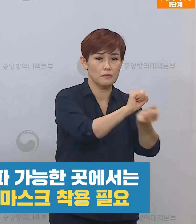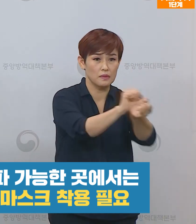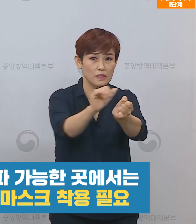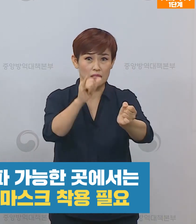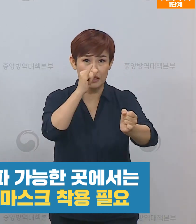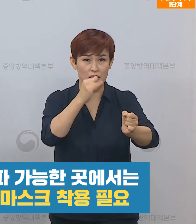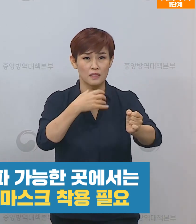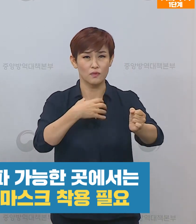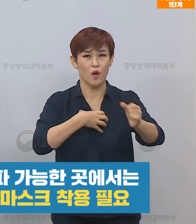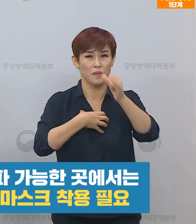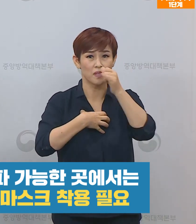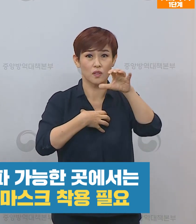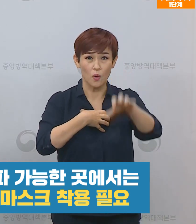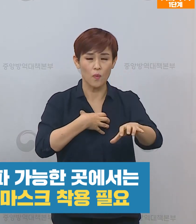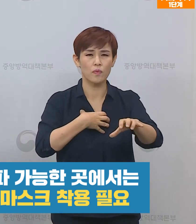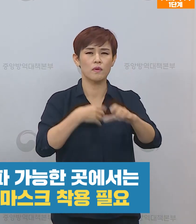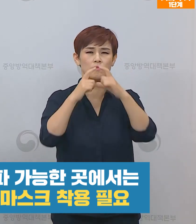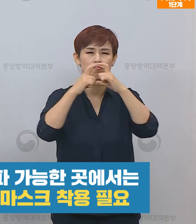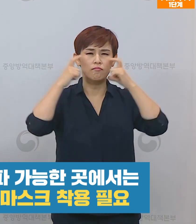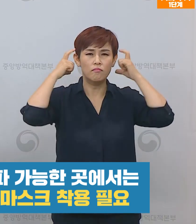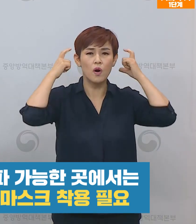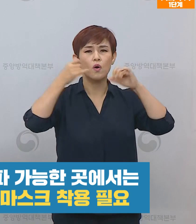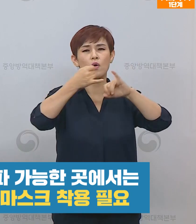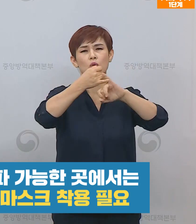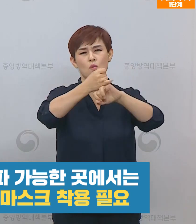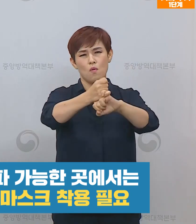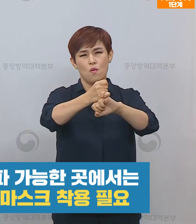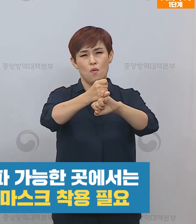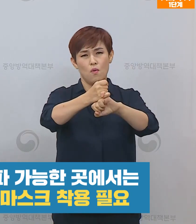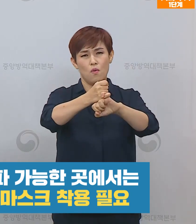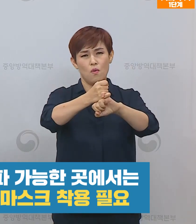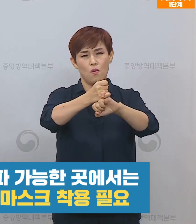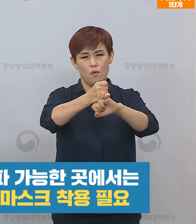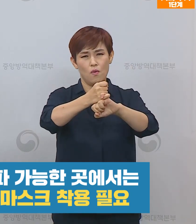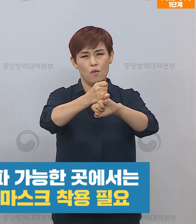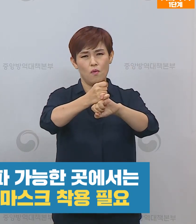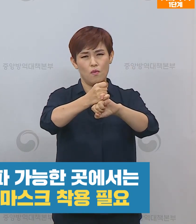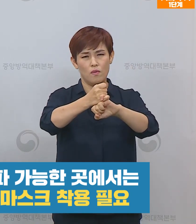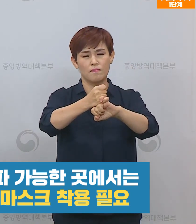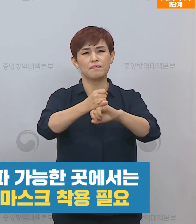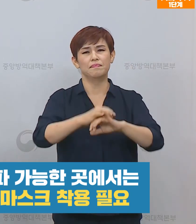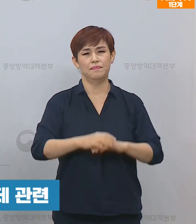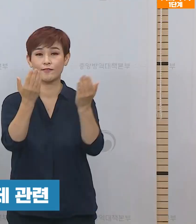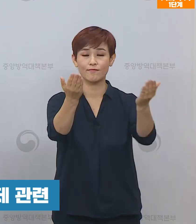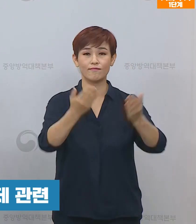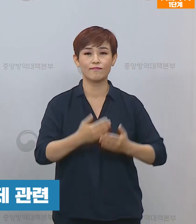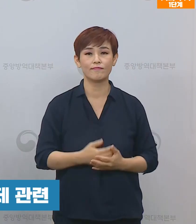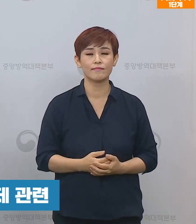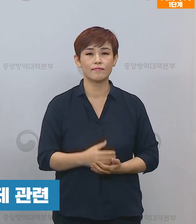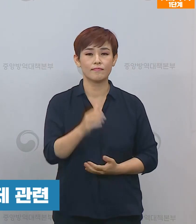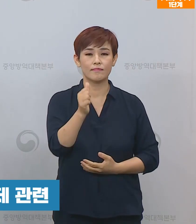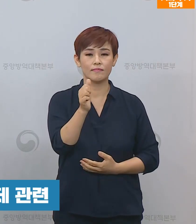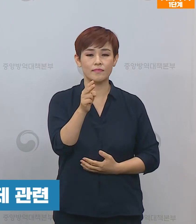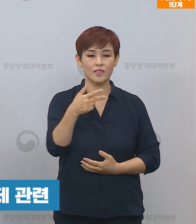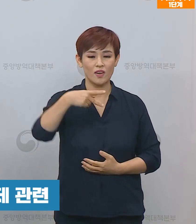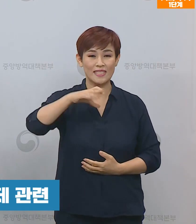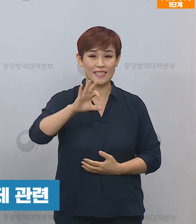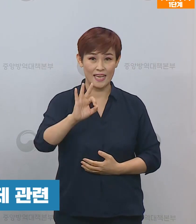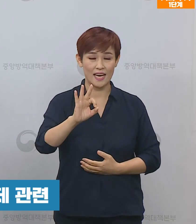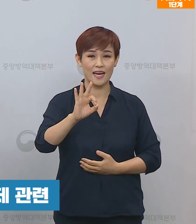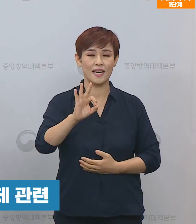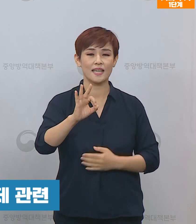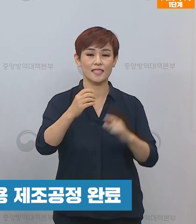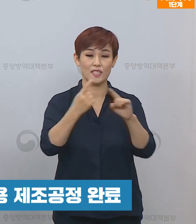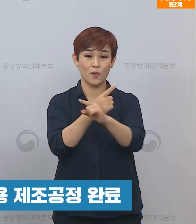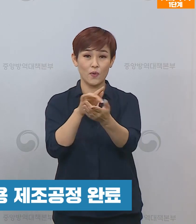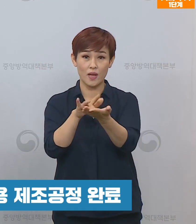없더라도 상시로 마스크 착용이 필요하다는 것을 다시 한번 강조드립니다. 혈장 치료제와